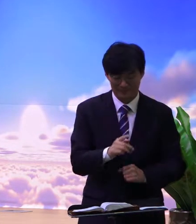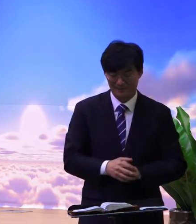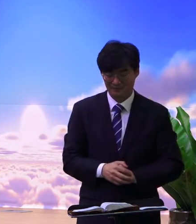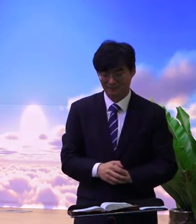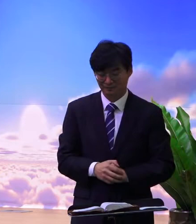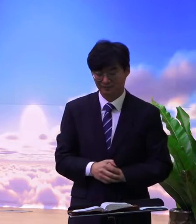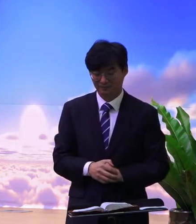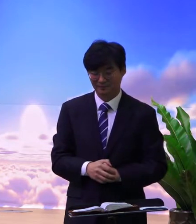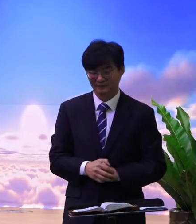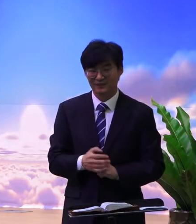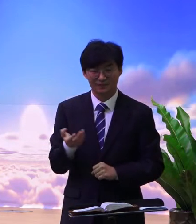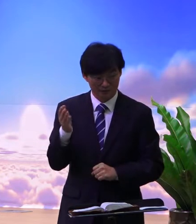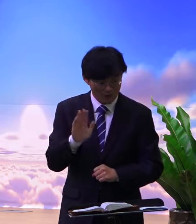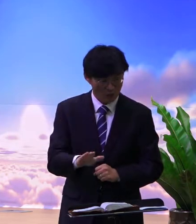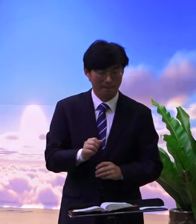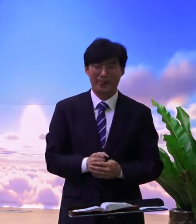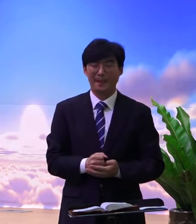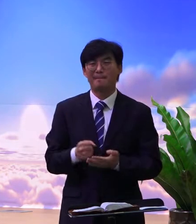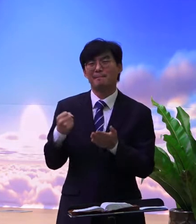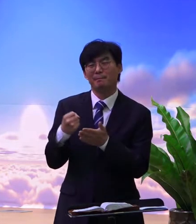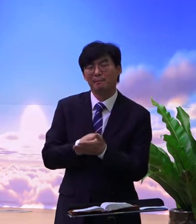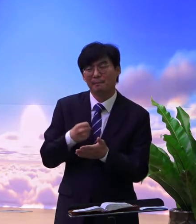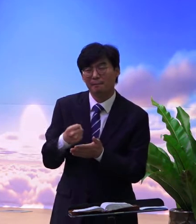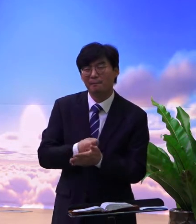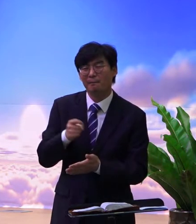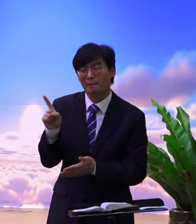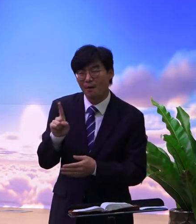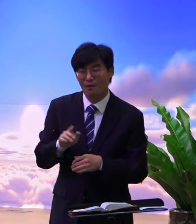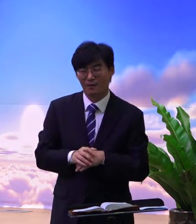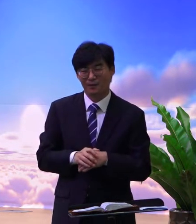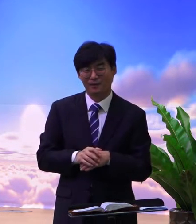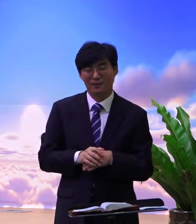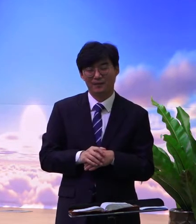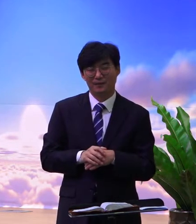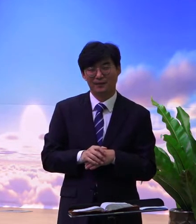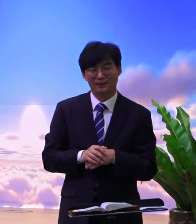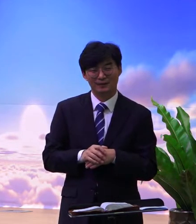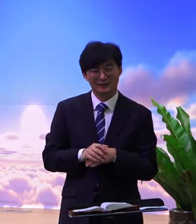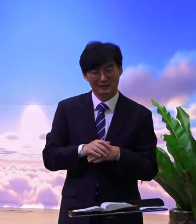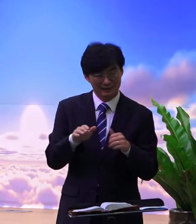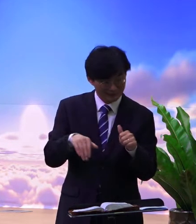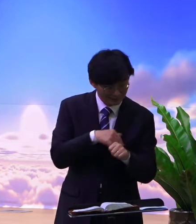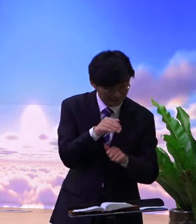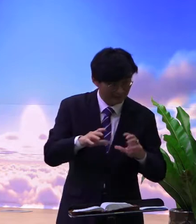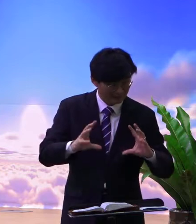여러분 안타깝게도 우리 현실은 그렇지 못한 때가 참 많습니다.